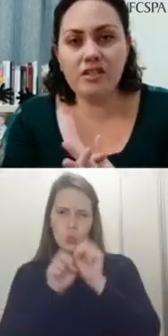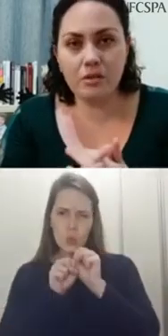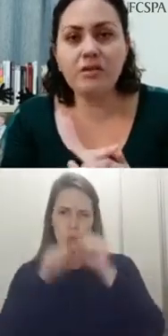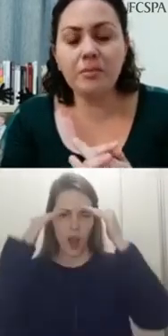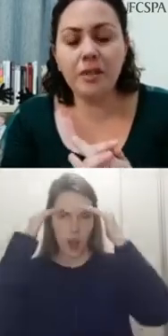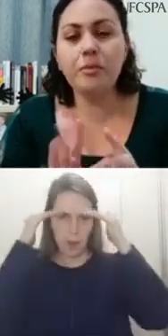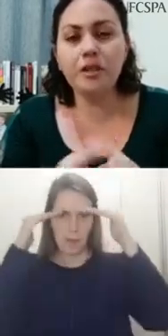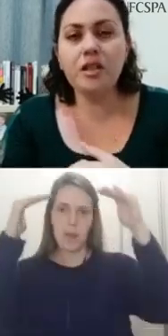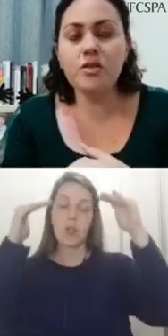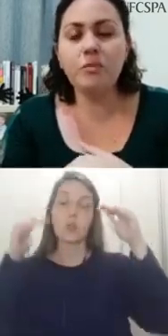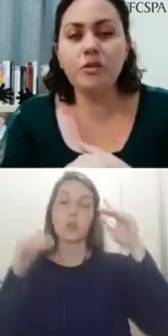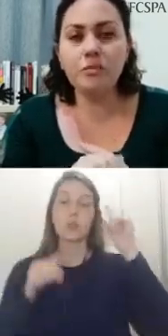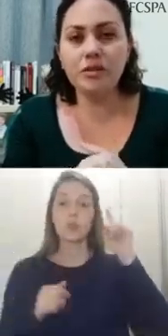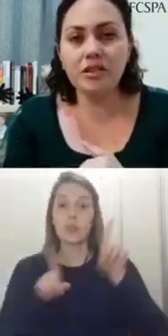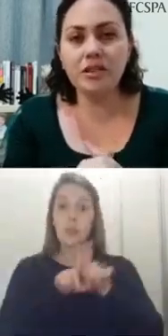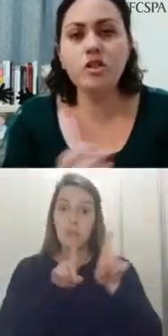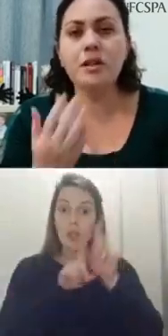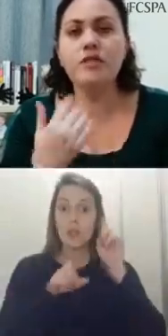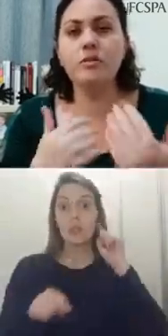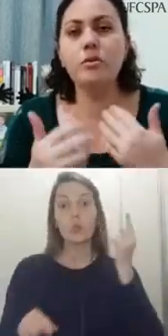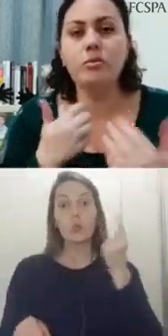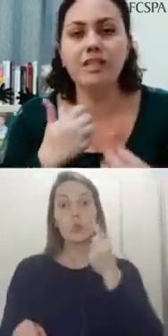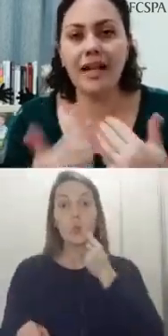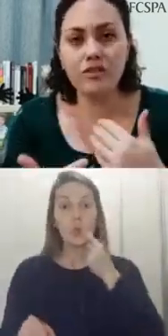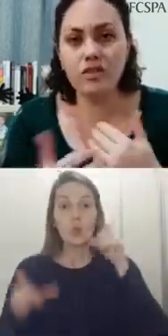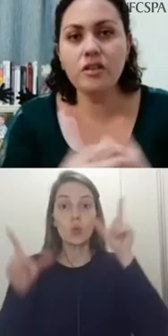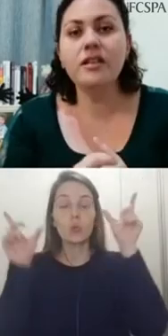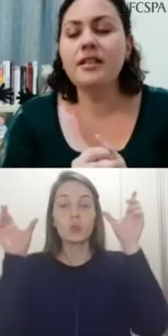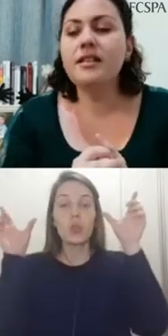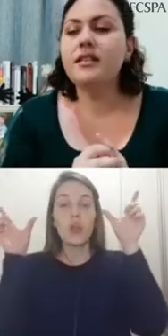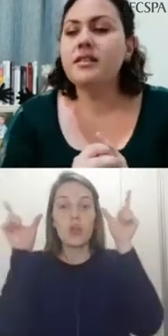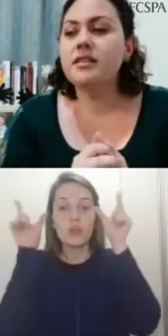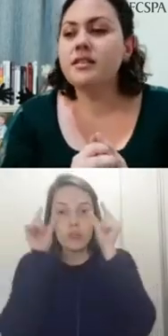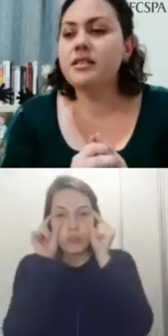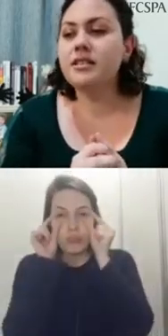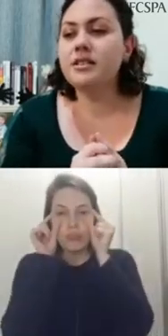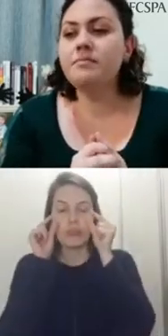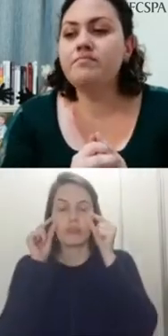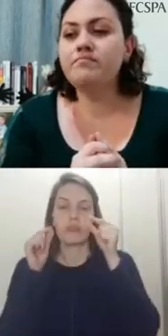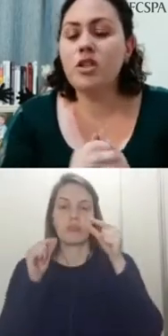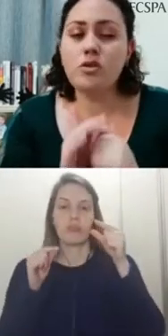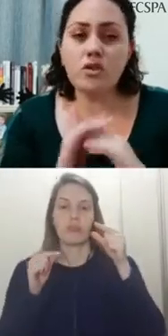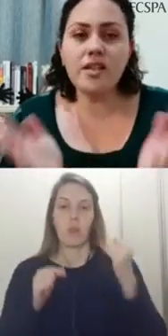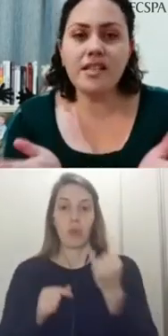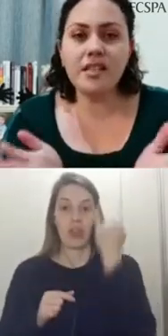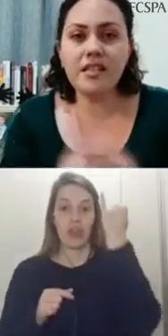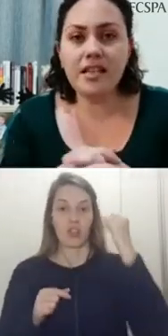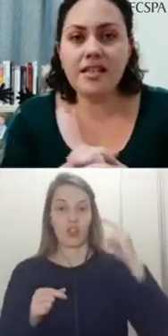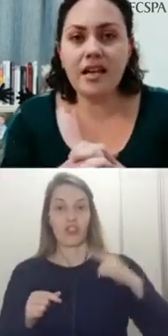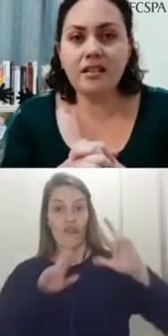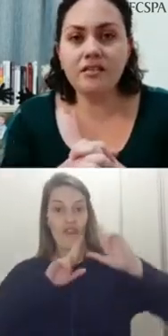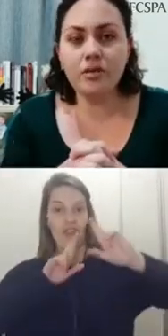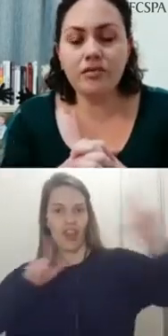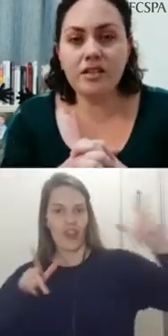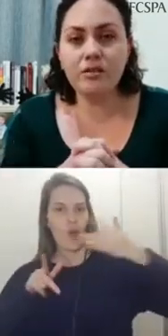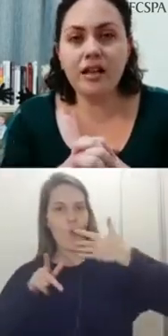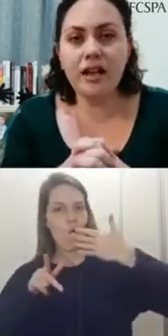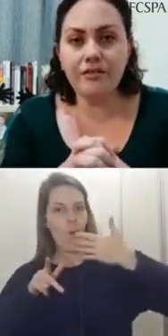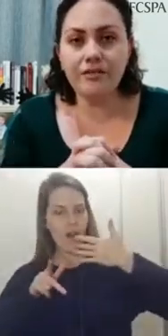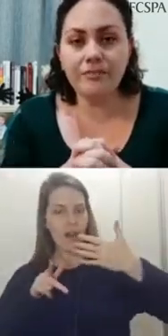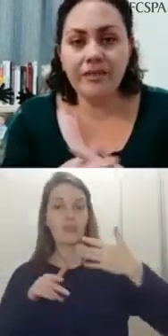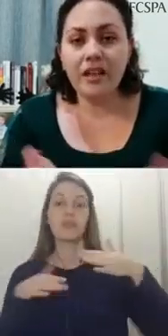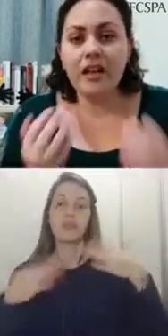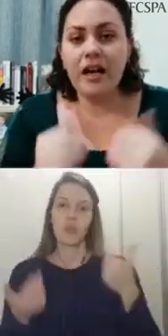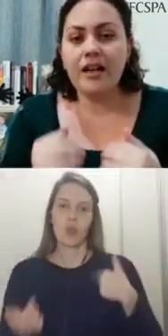baixa visão também, porque isso é muito importante para ver um contraste. E estou sozinha aqui na sala, então, fazendo a